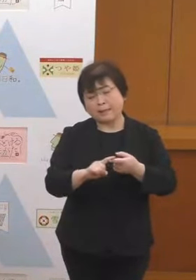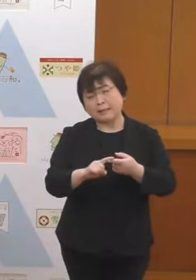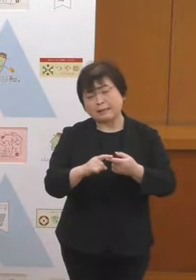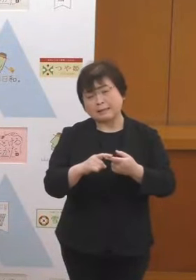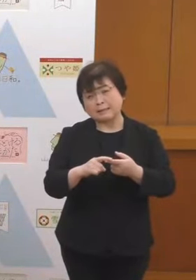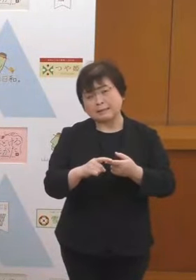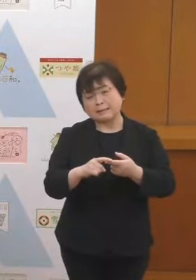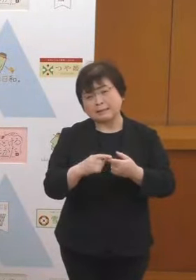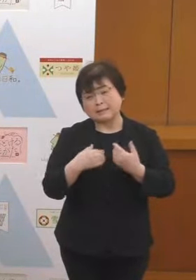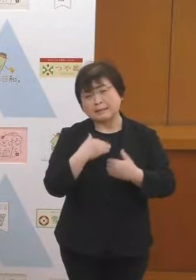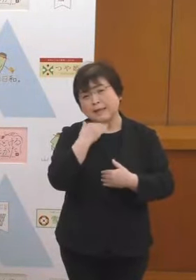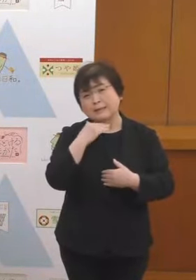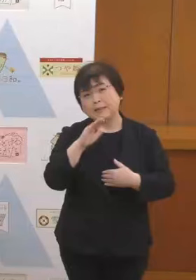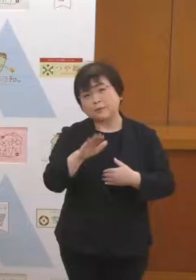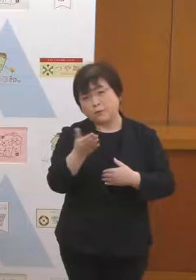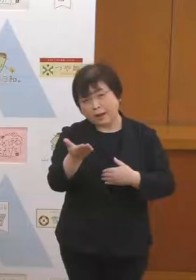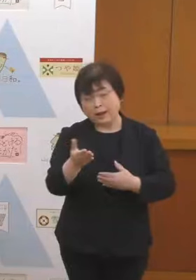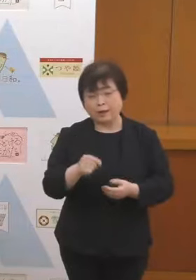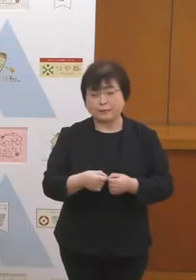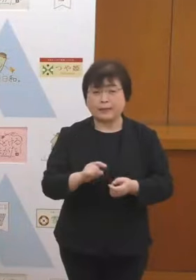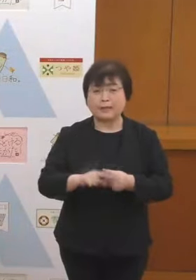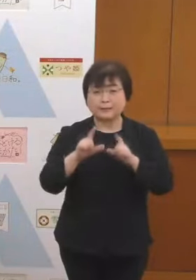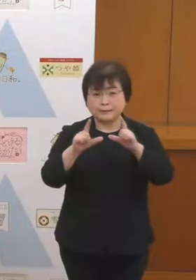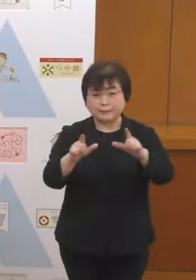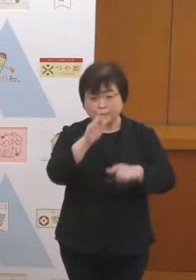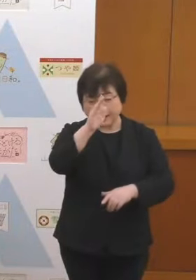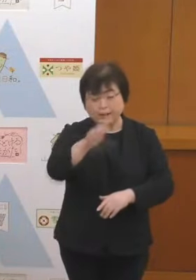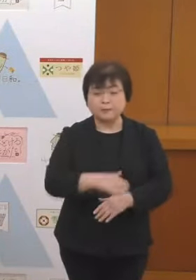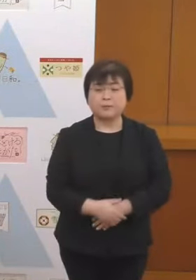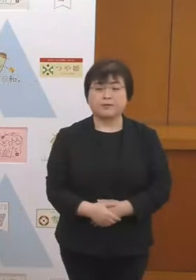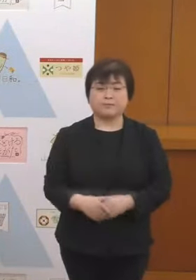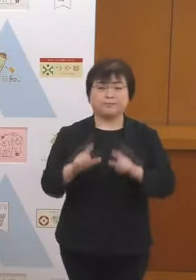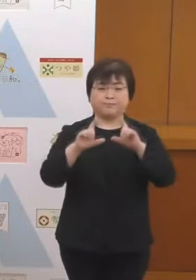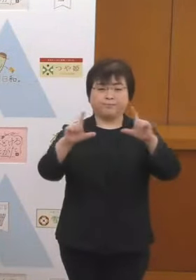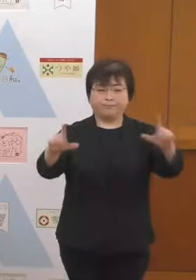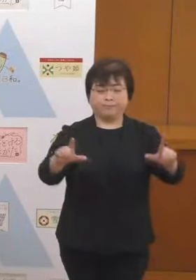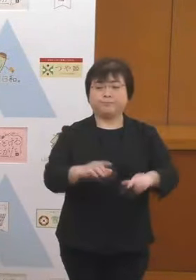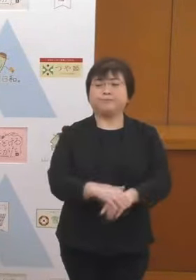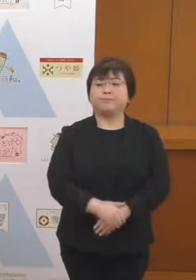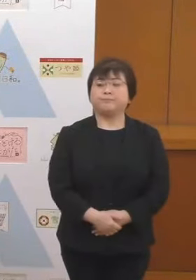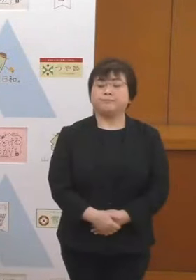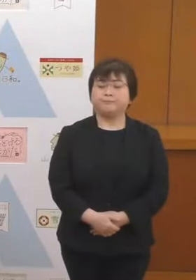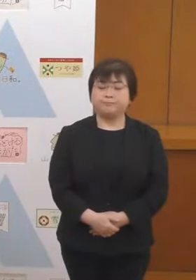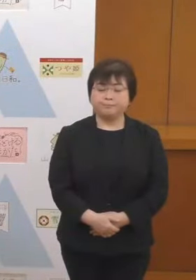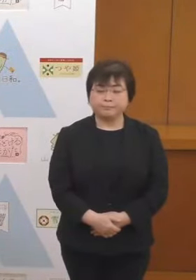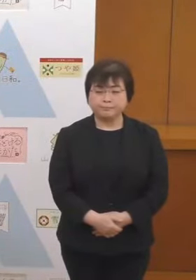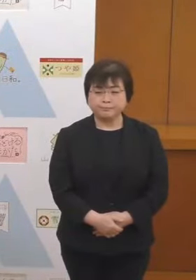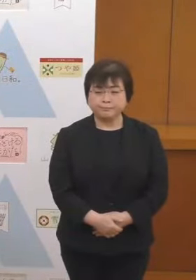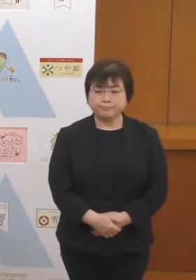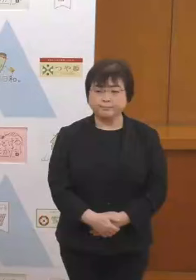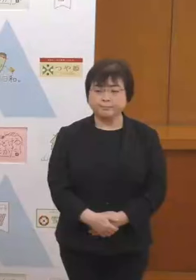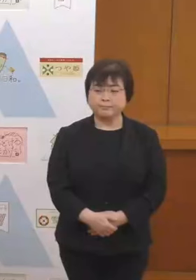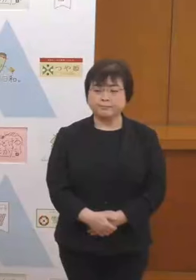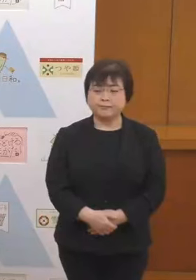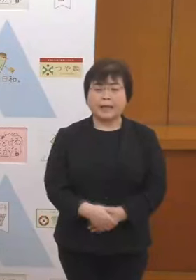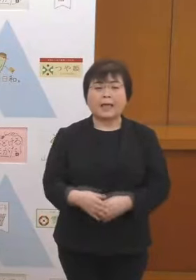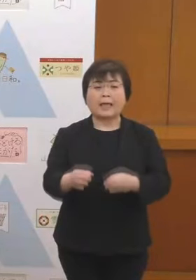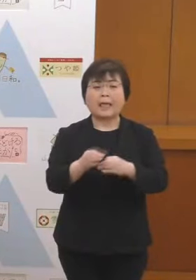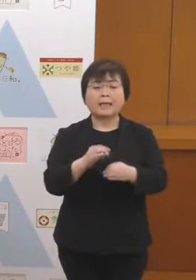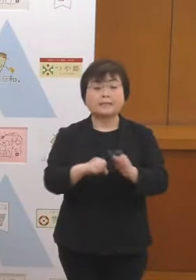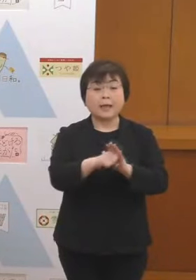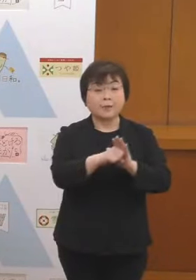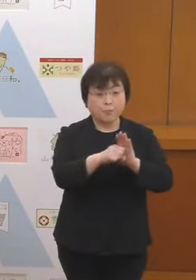するかという点をお願いいたしますあはいえっとはいま経済